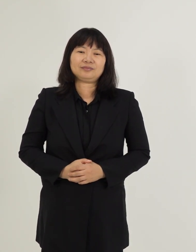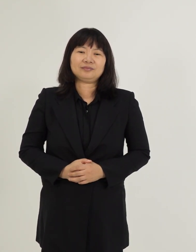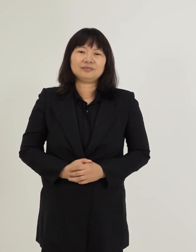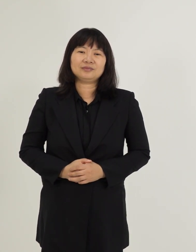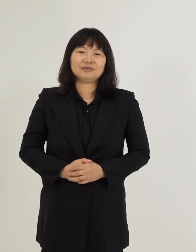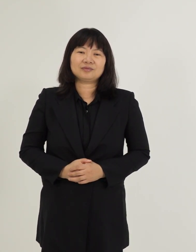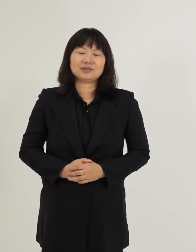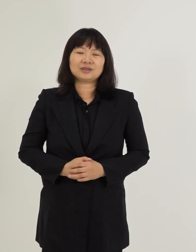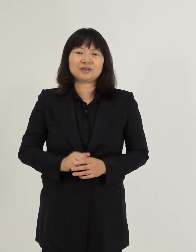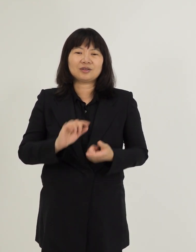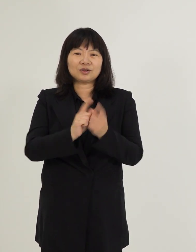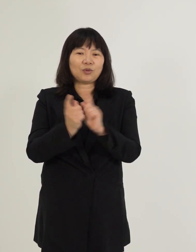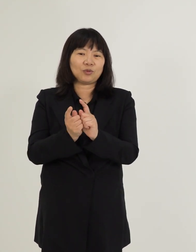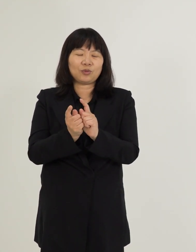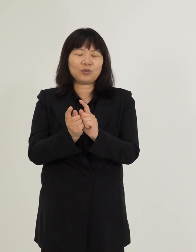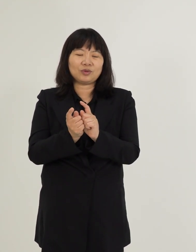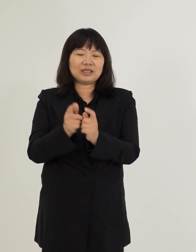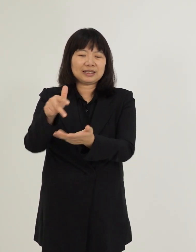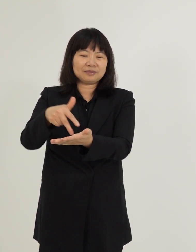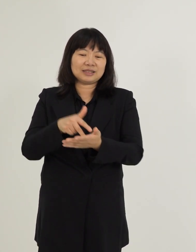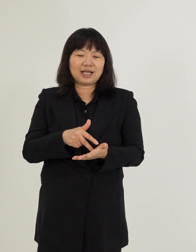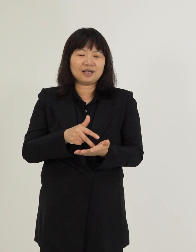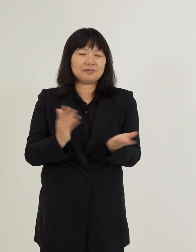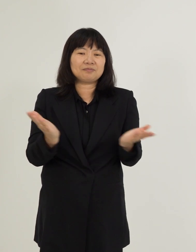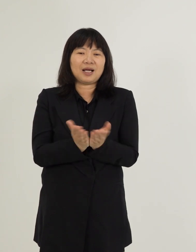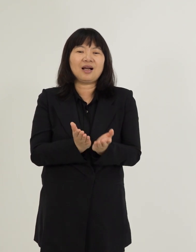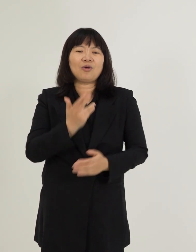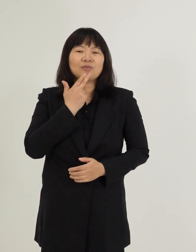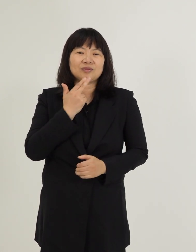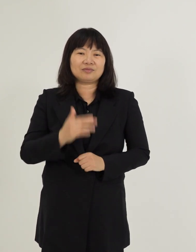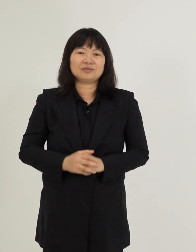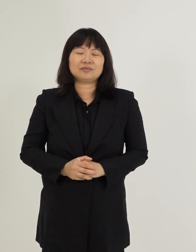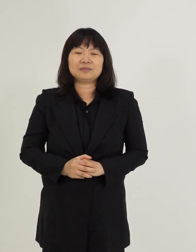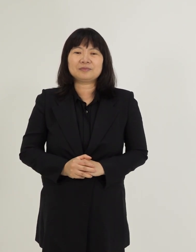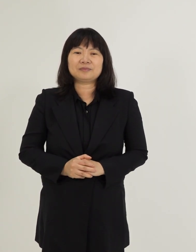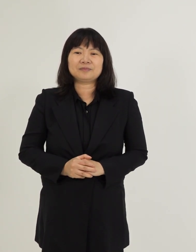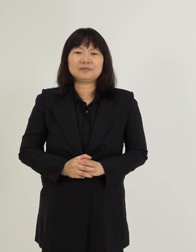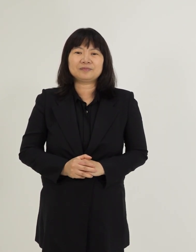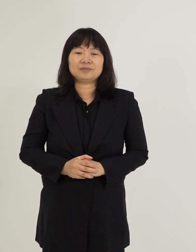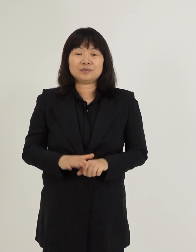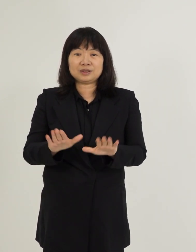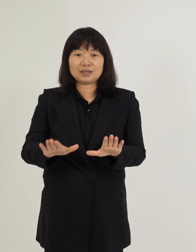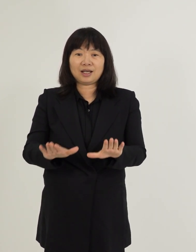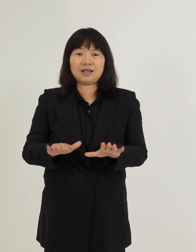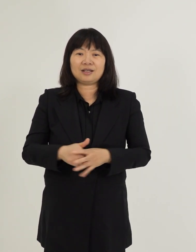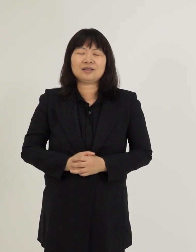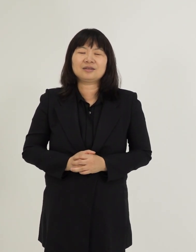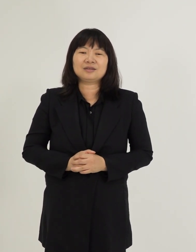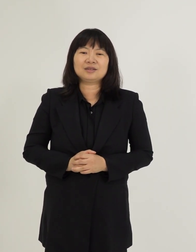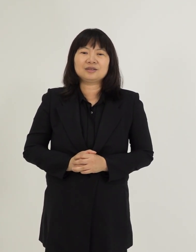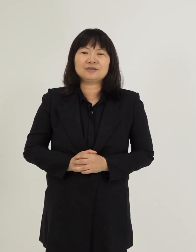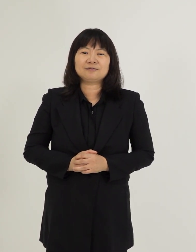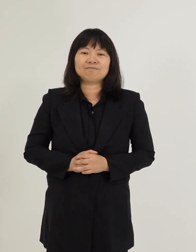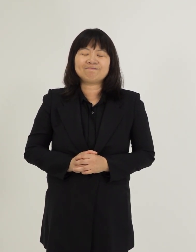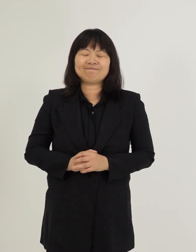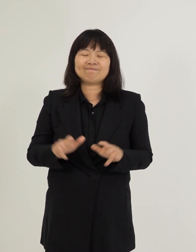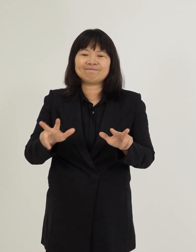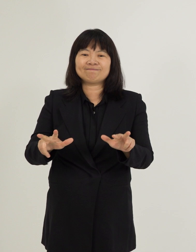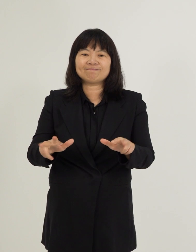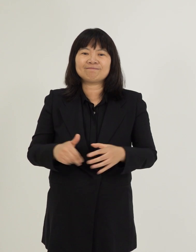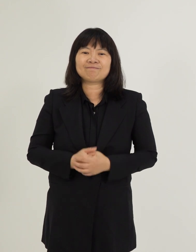이익이 안 맞아 떨어진 거죠. 자, 여러분,